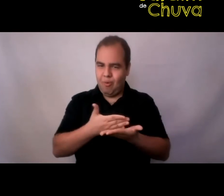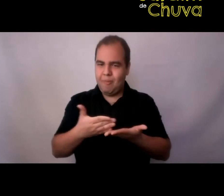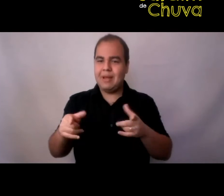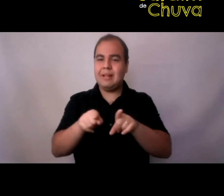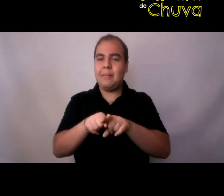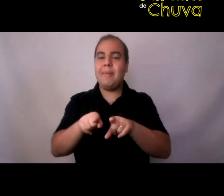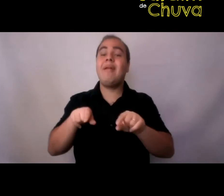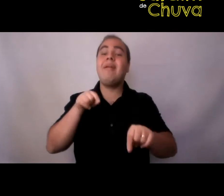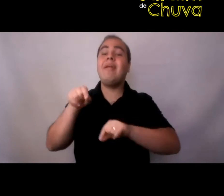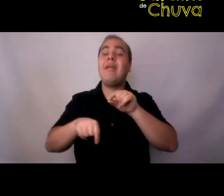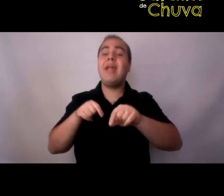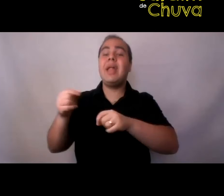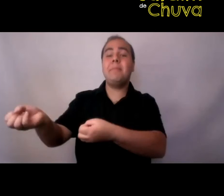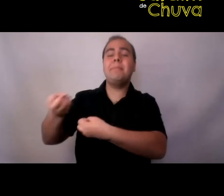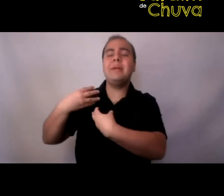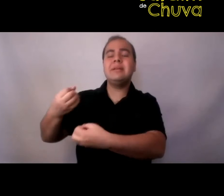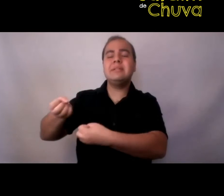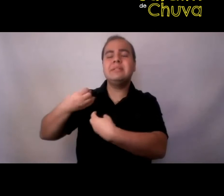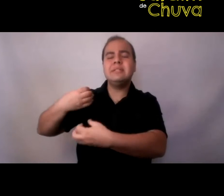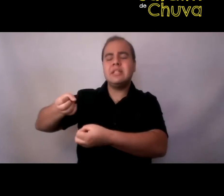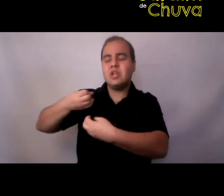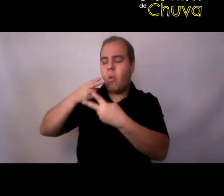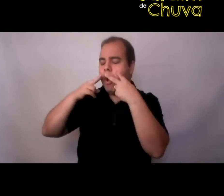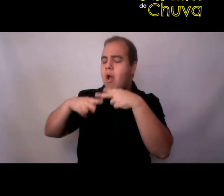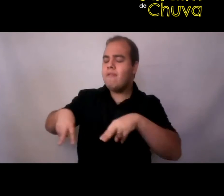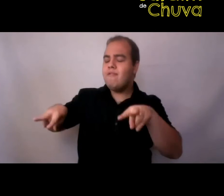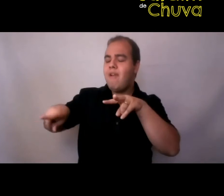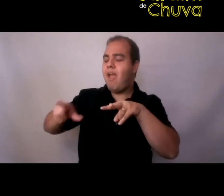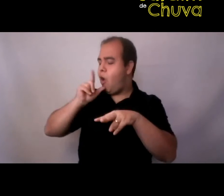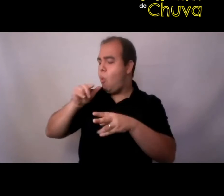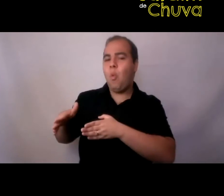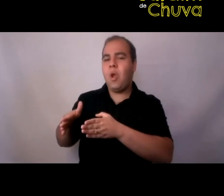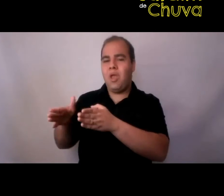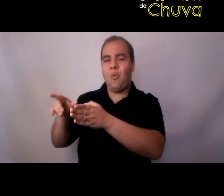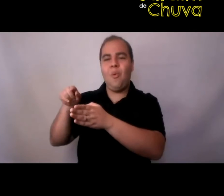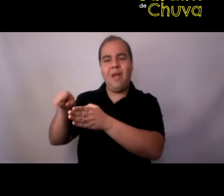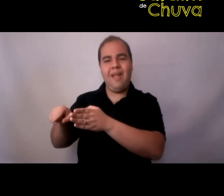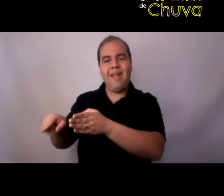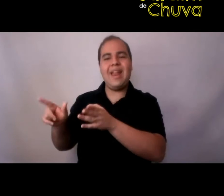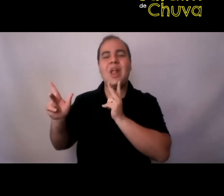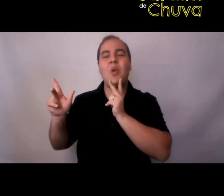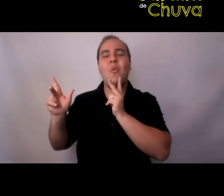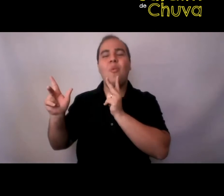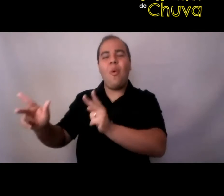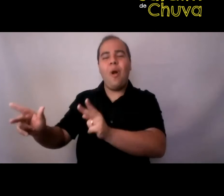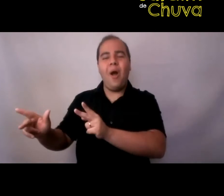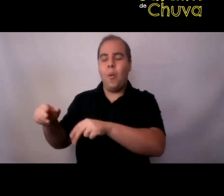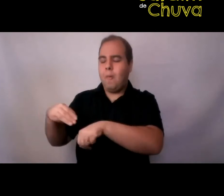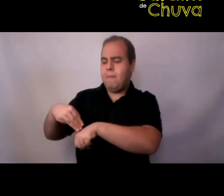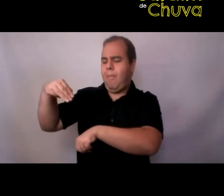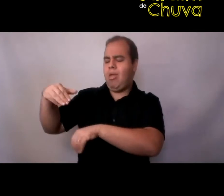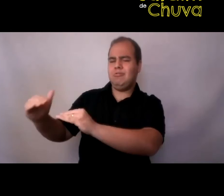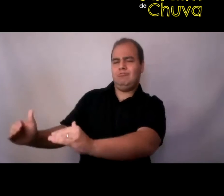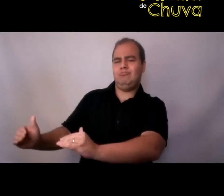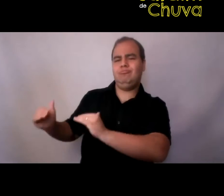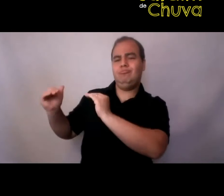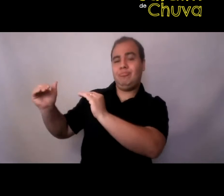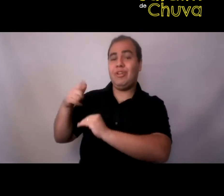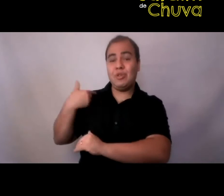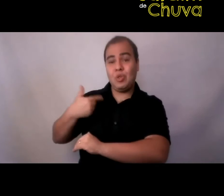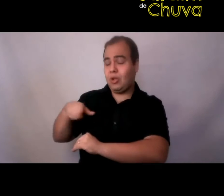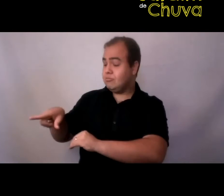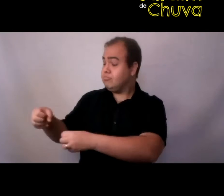a escutar foi o rio, e ele será teu mestre também. O rio sabe tudo, e tudo podemos aprender com